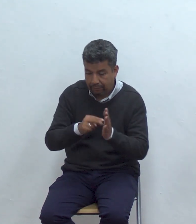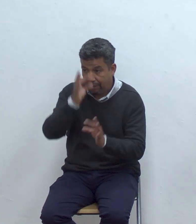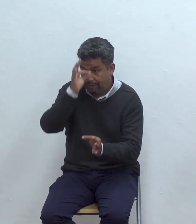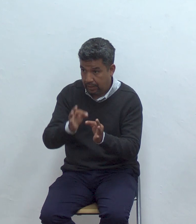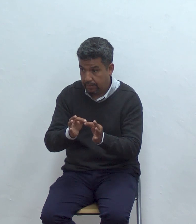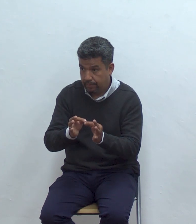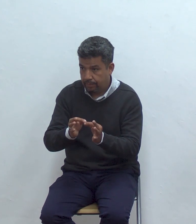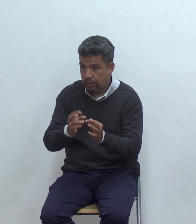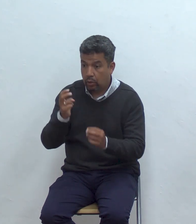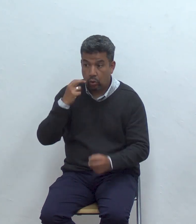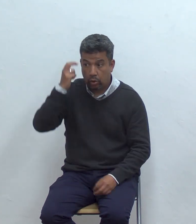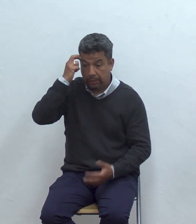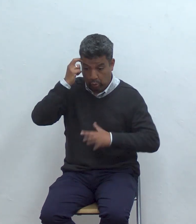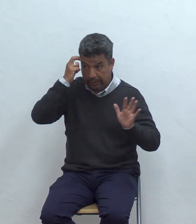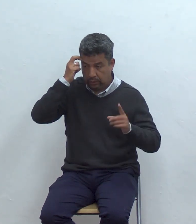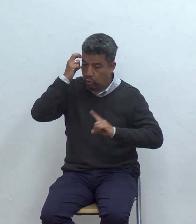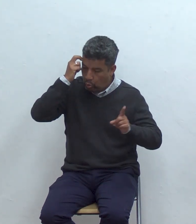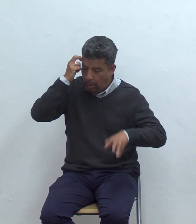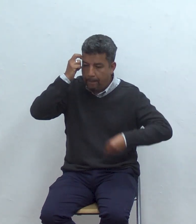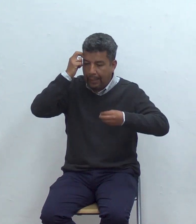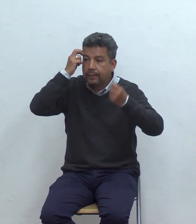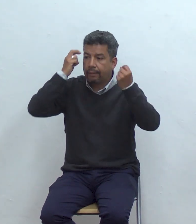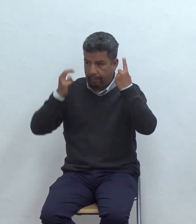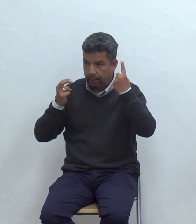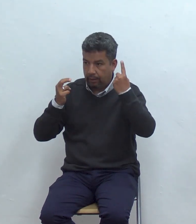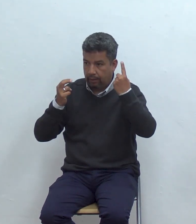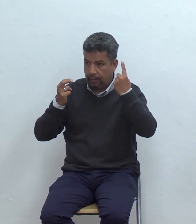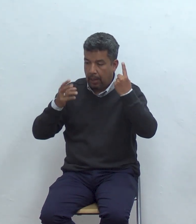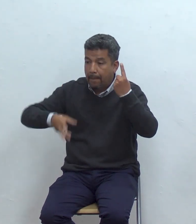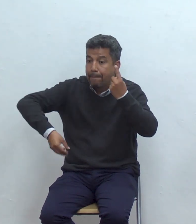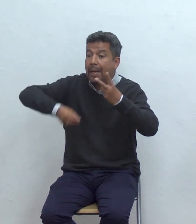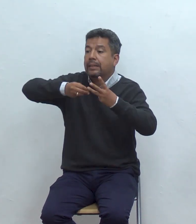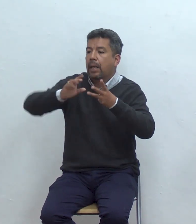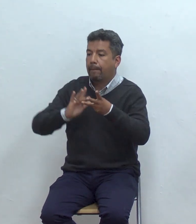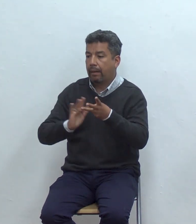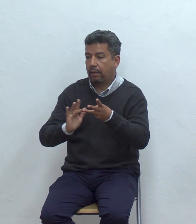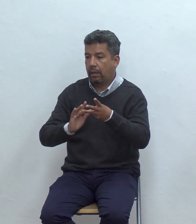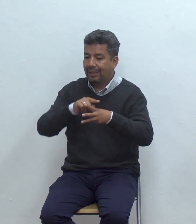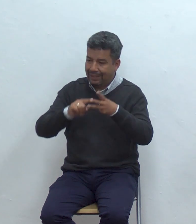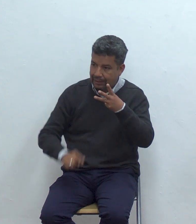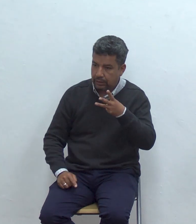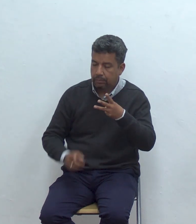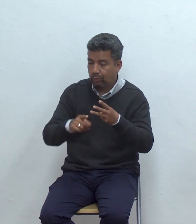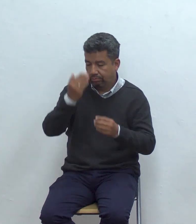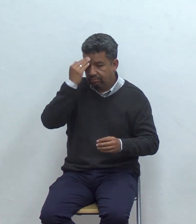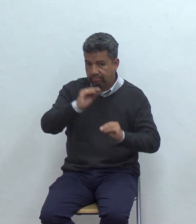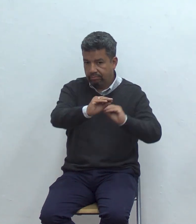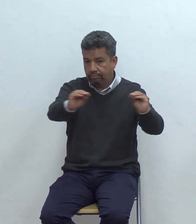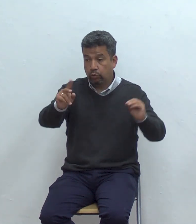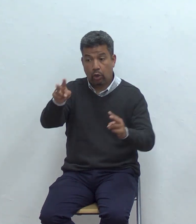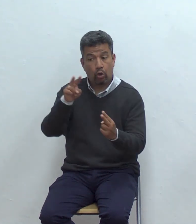No solamente es conocimiento y entendimiento, sino es la práctica de esa vida. Pero ¿saben qué? Como